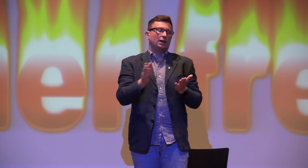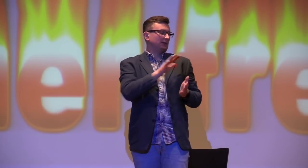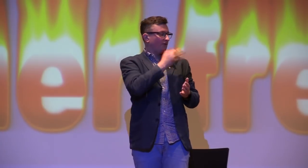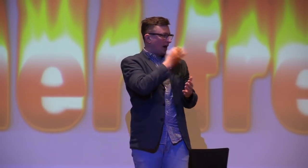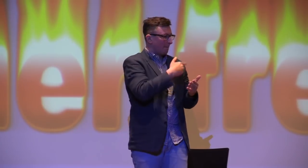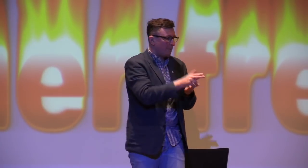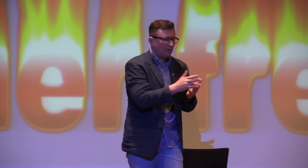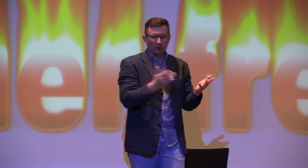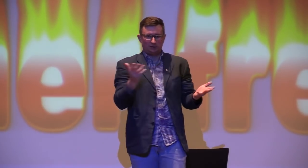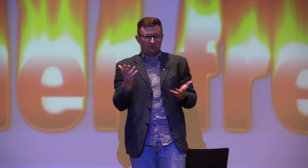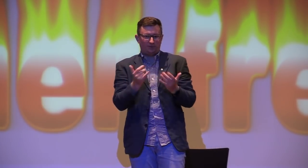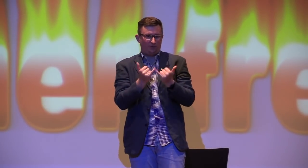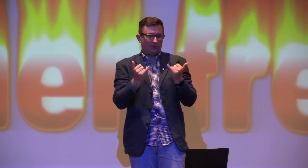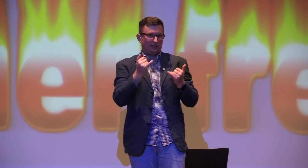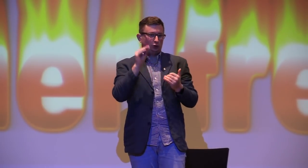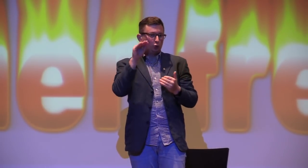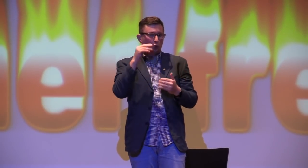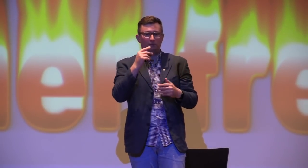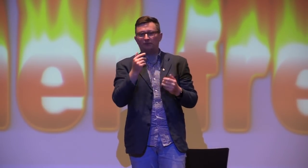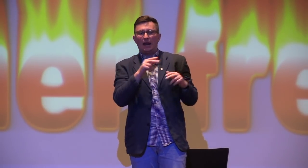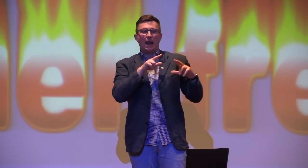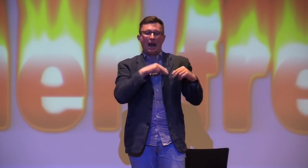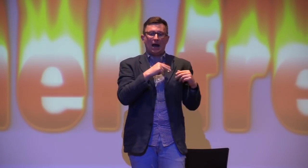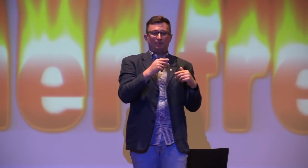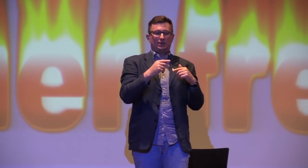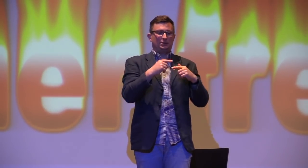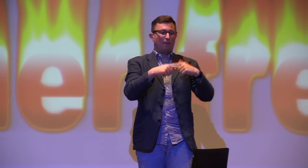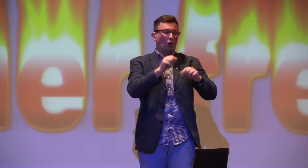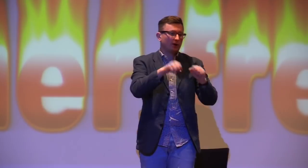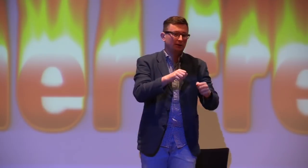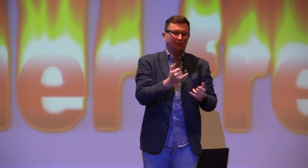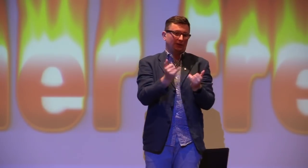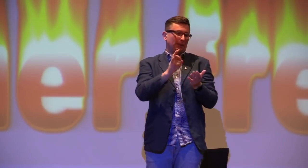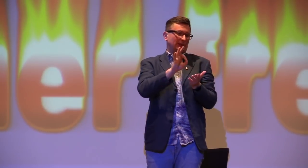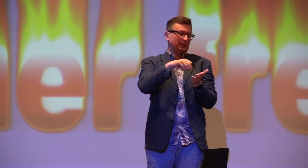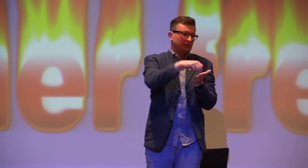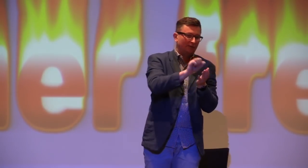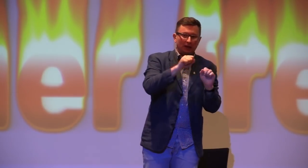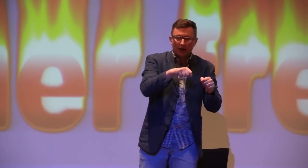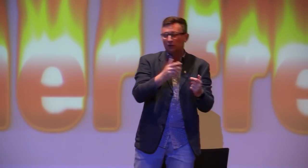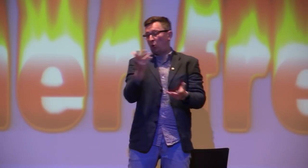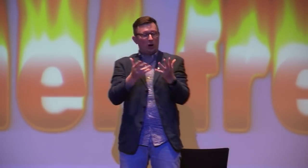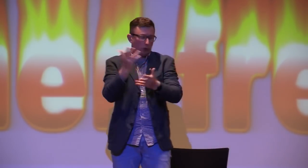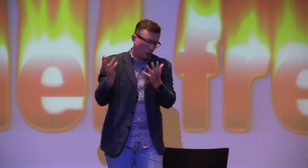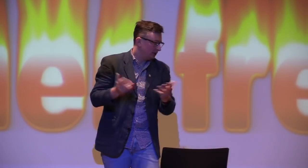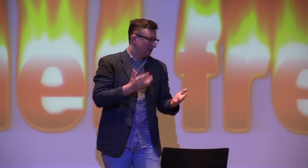Leute zu motivieren. Ich finde es halt schwierig, deine Frage pauschal zu beantworten.